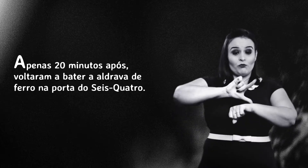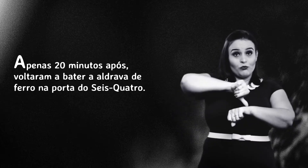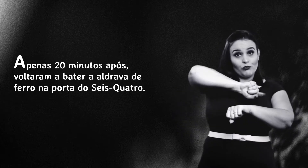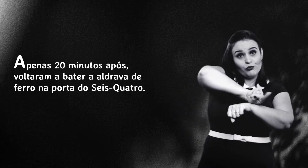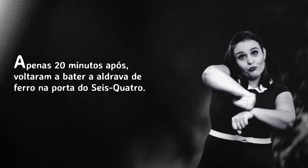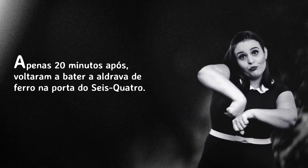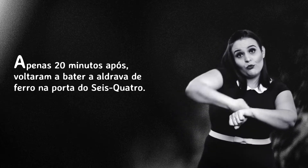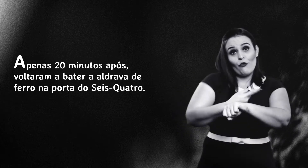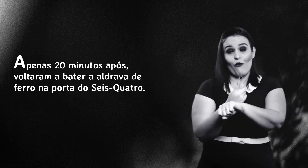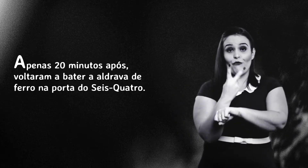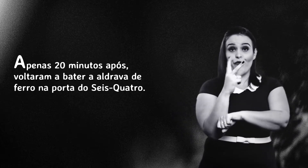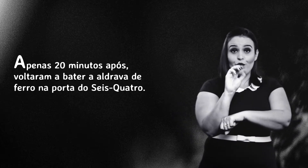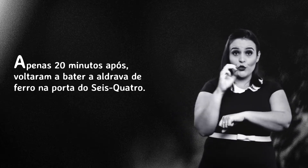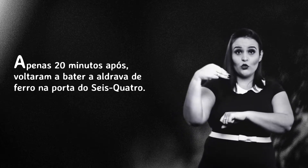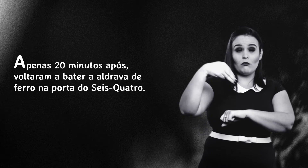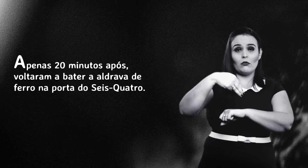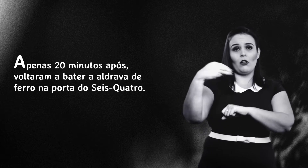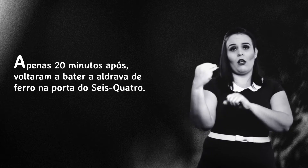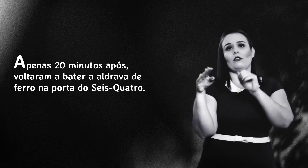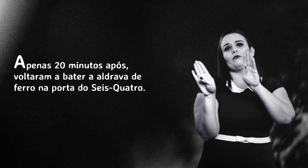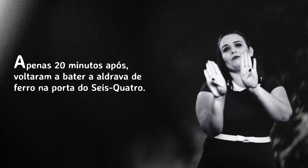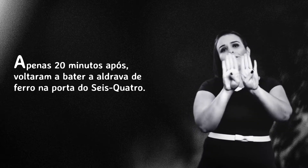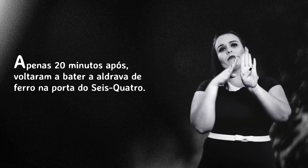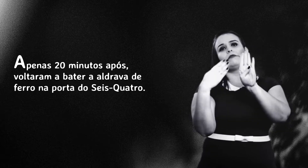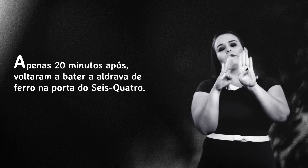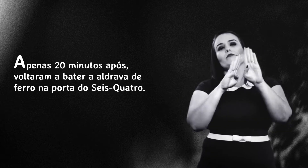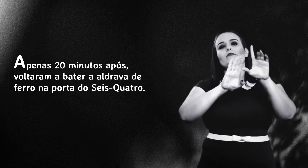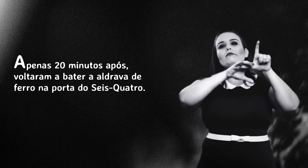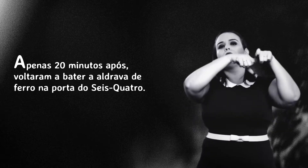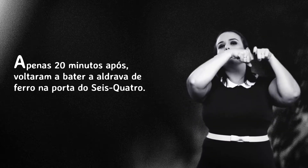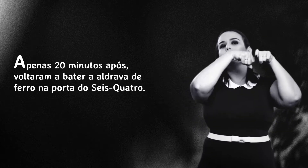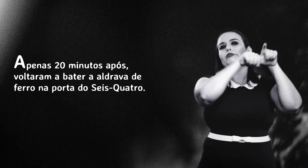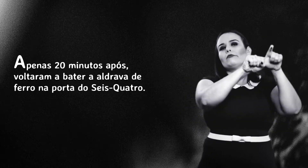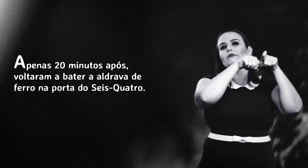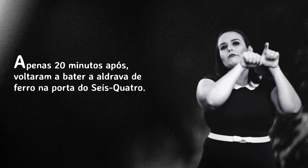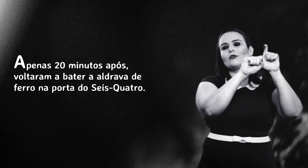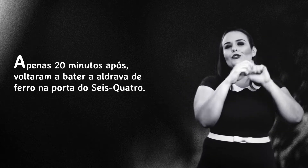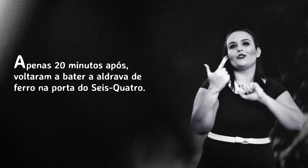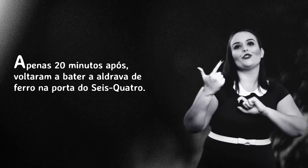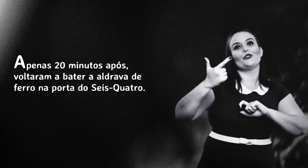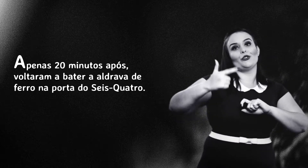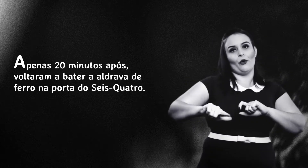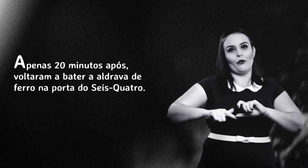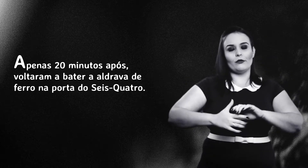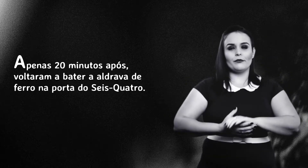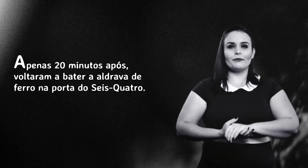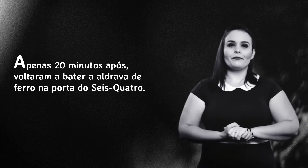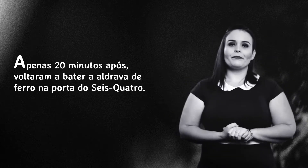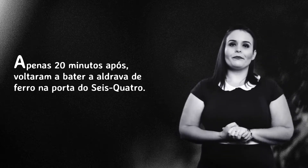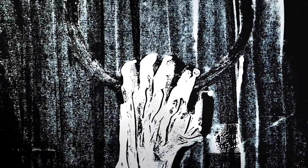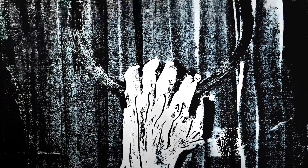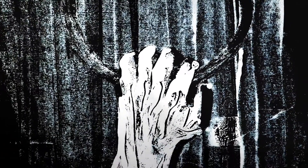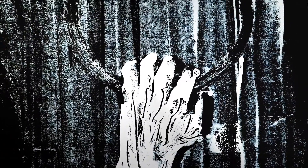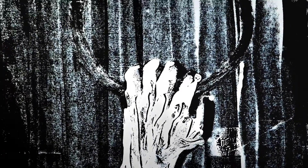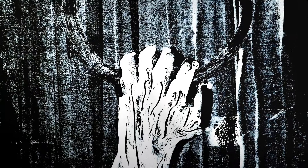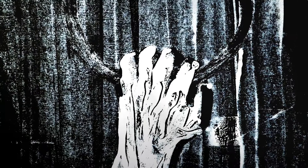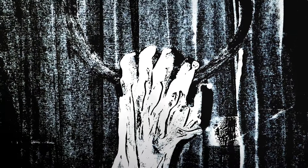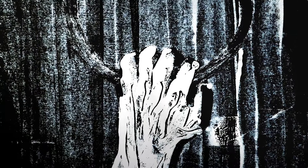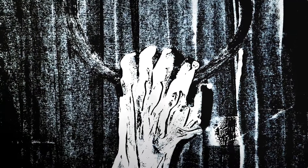Apenas 20 minutos após, voltaram a bater a aldrava de ferro na porta do 64.